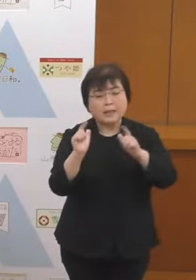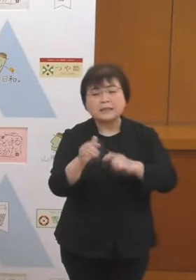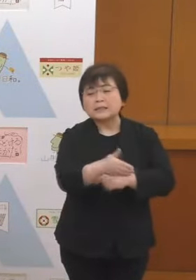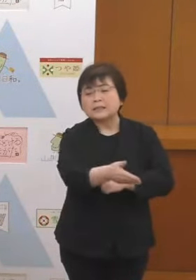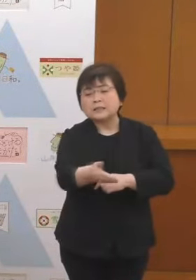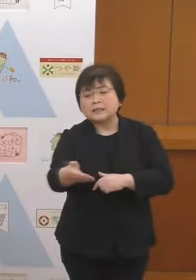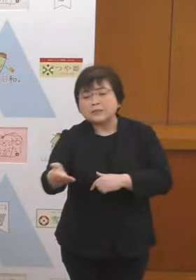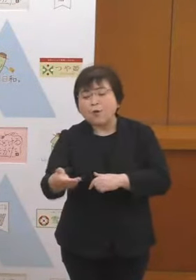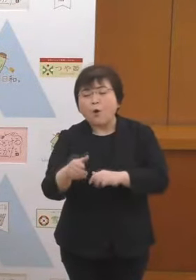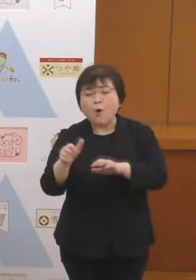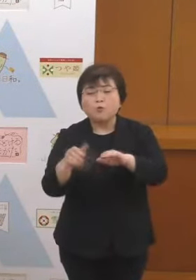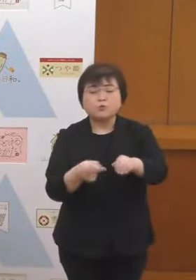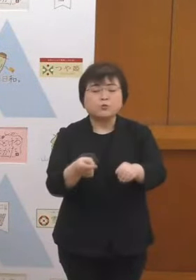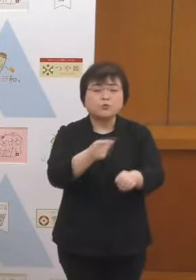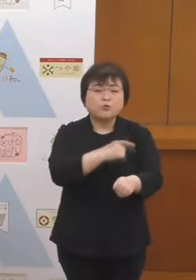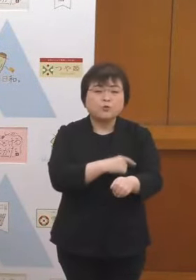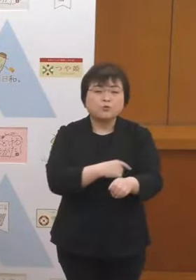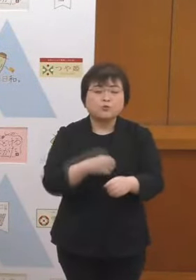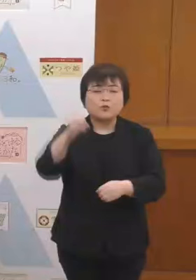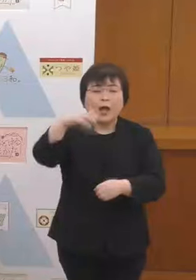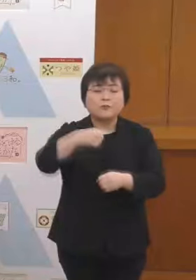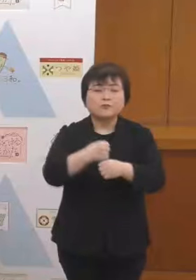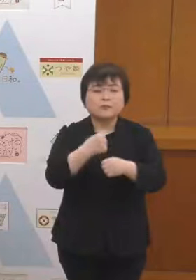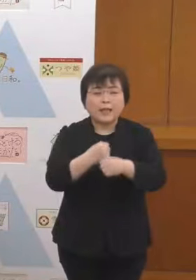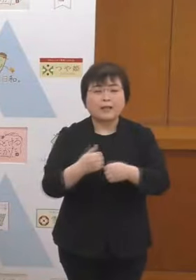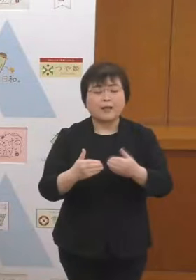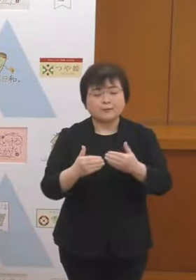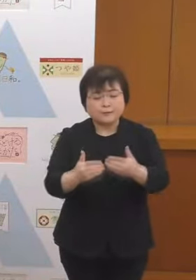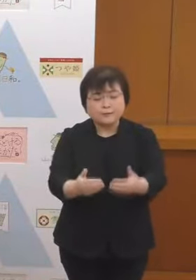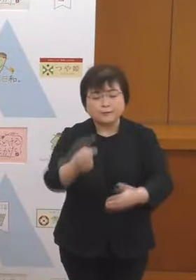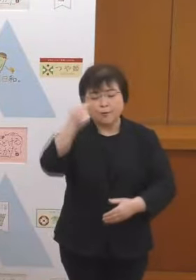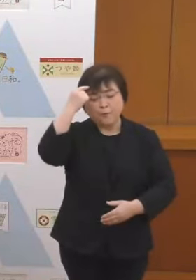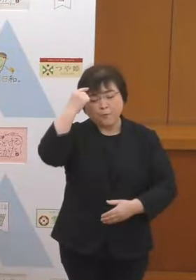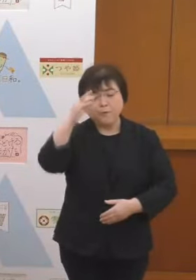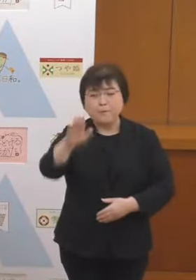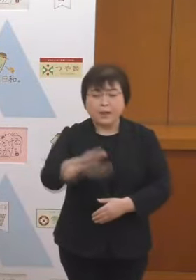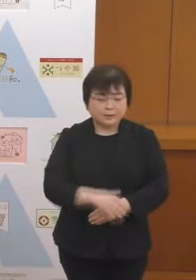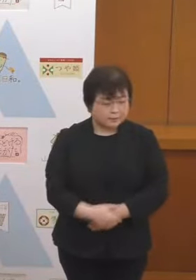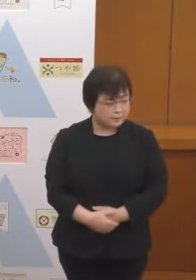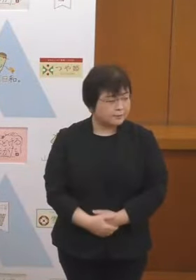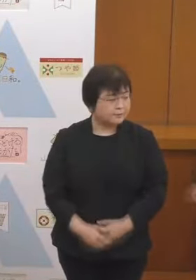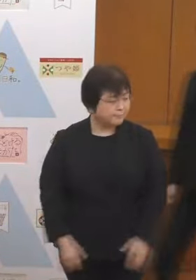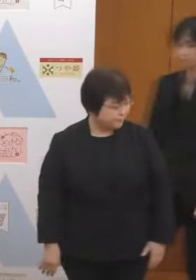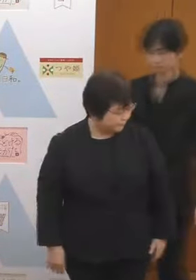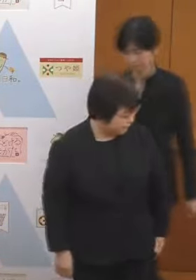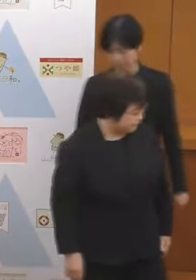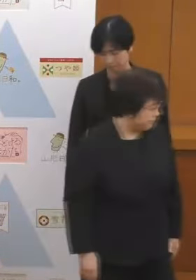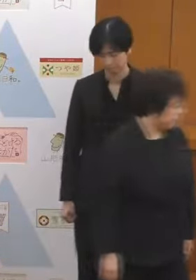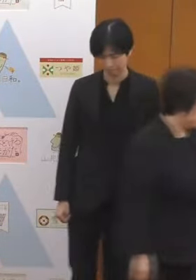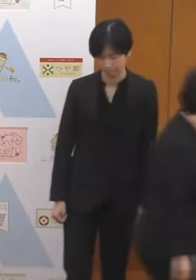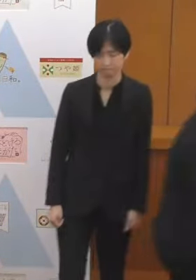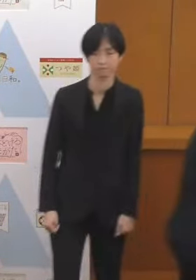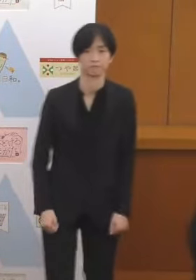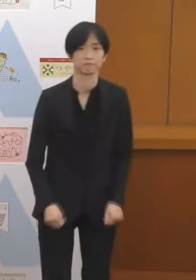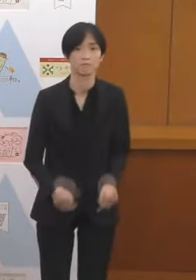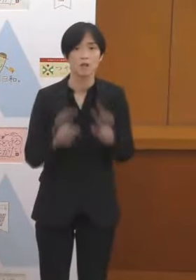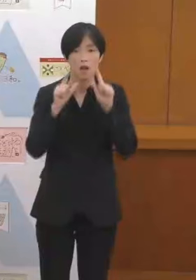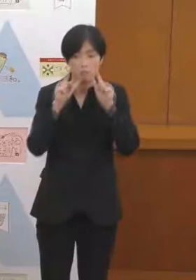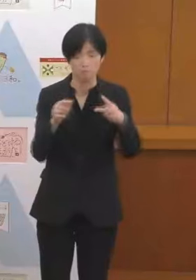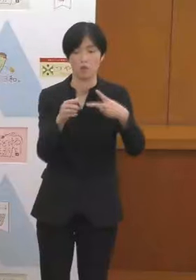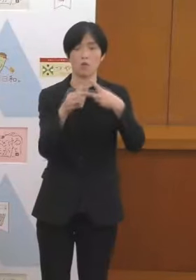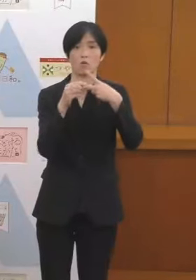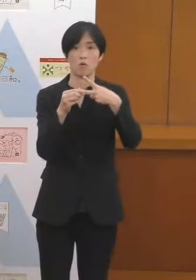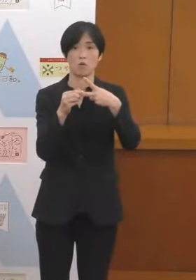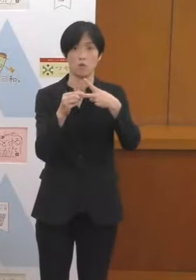発電事業が前進するものと対応しております2点目え